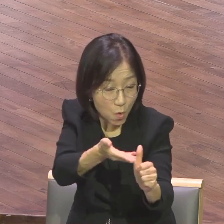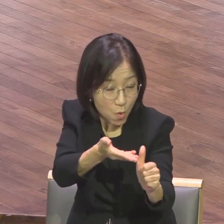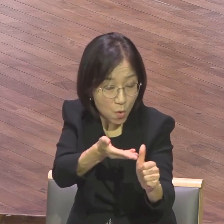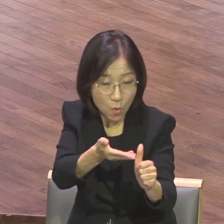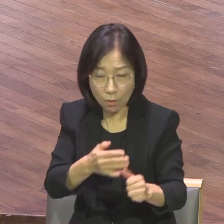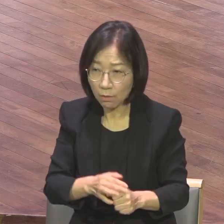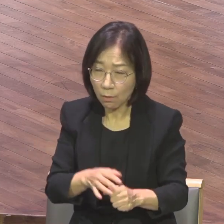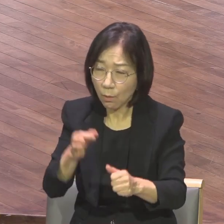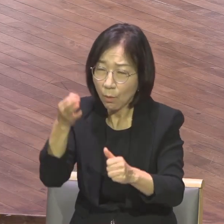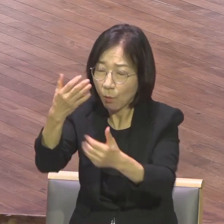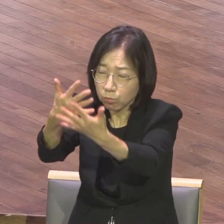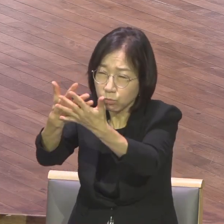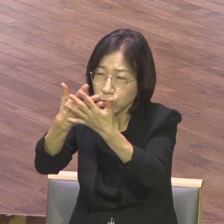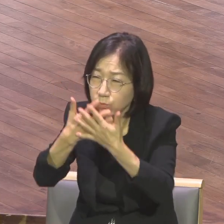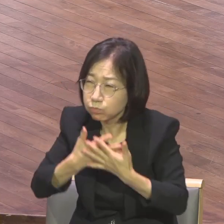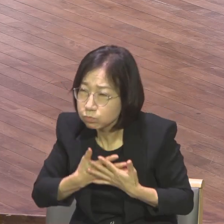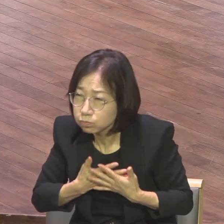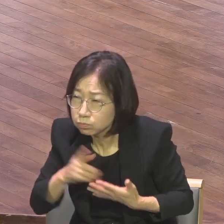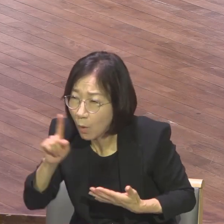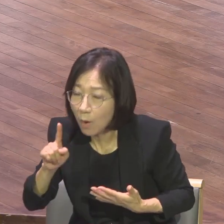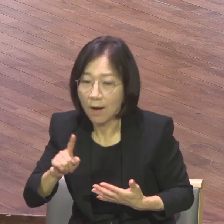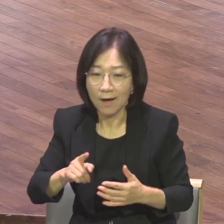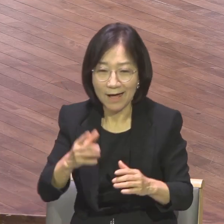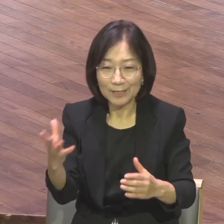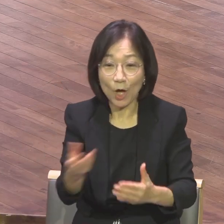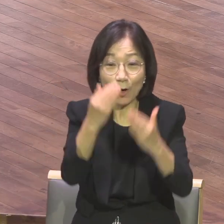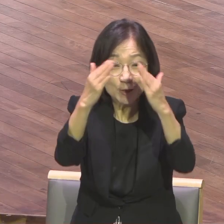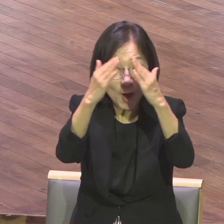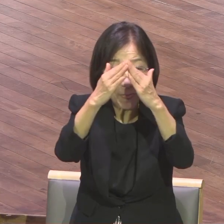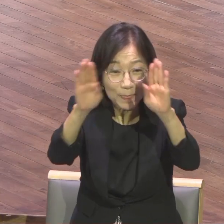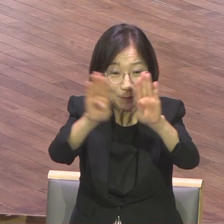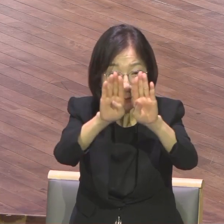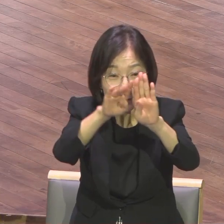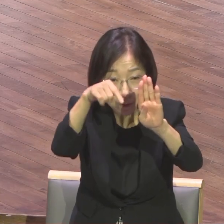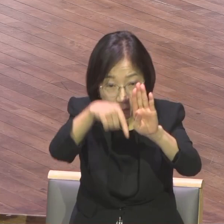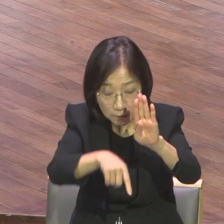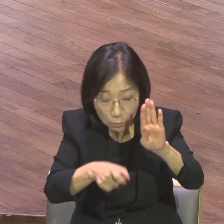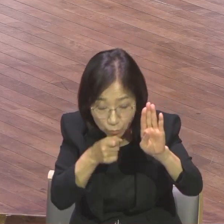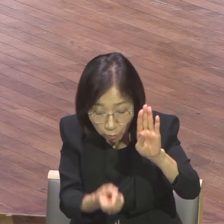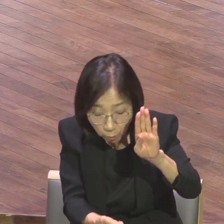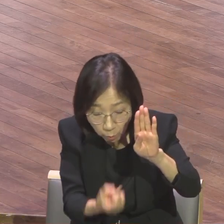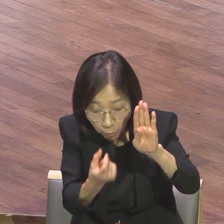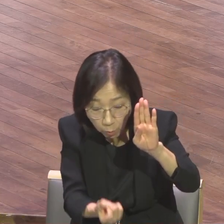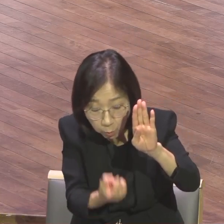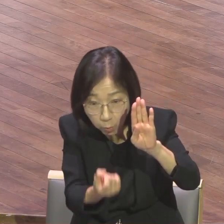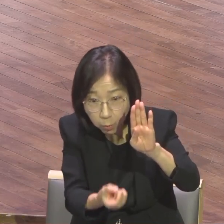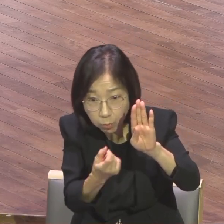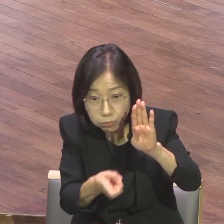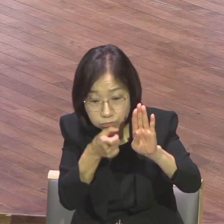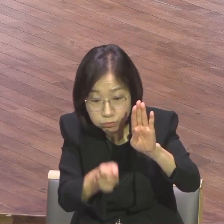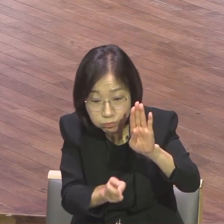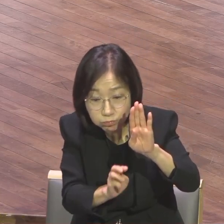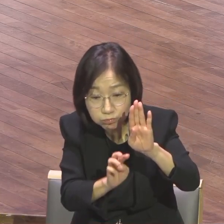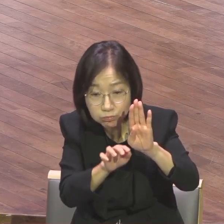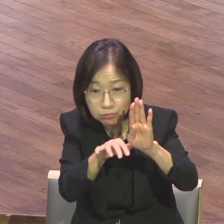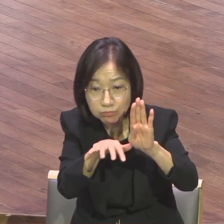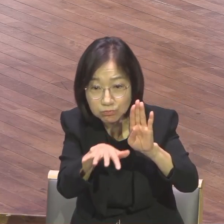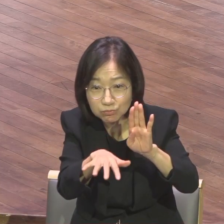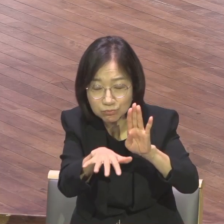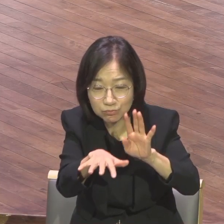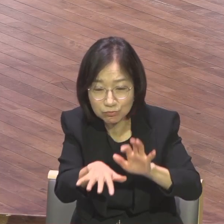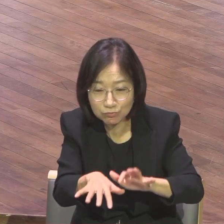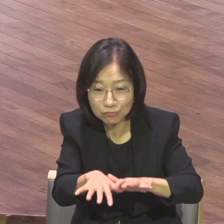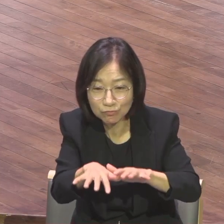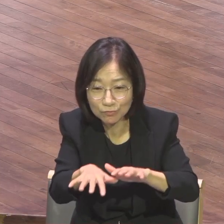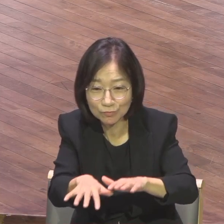물이 막 솟아나는 것을 봤어요. 성전 문지방 밑에서 그리고 그 물이 점점